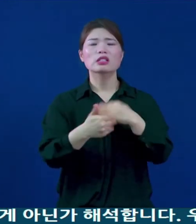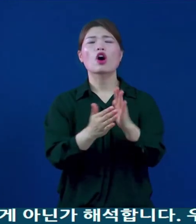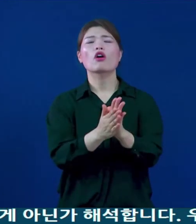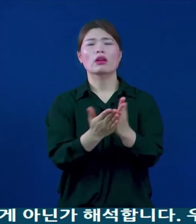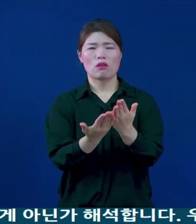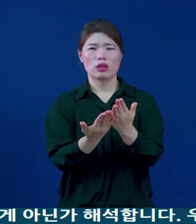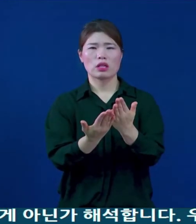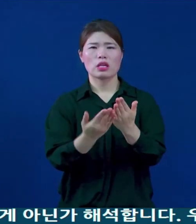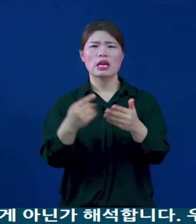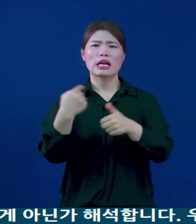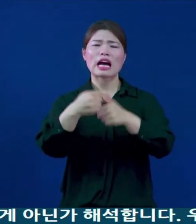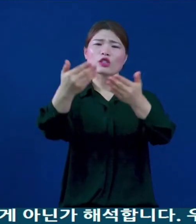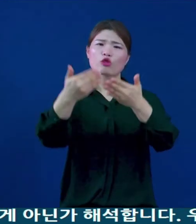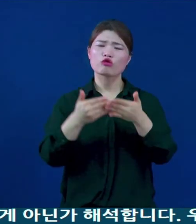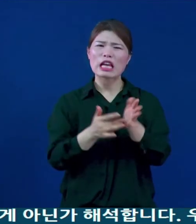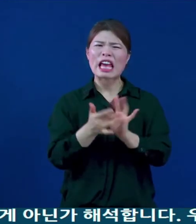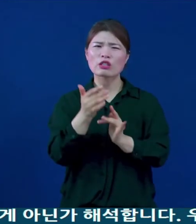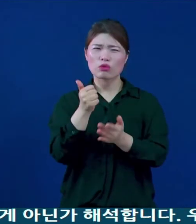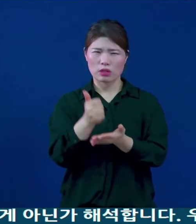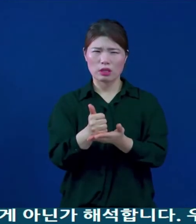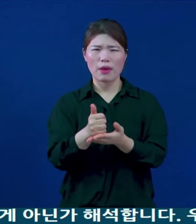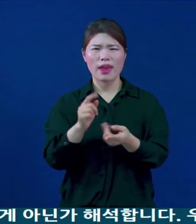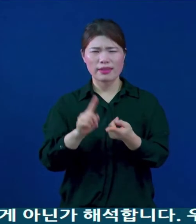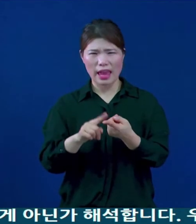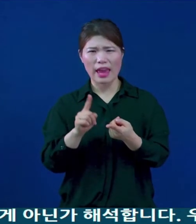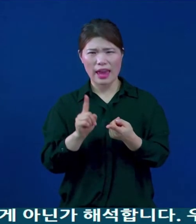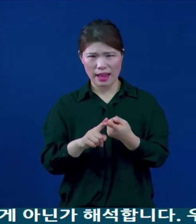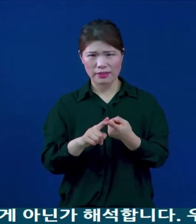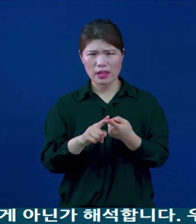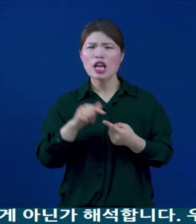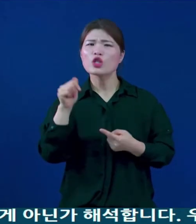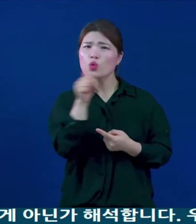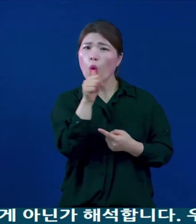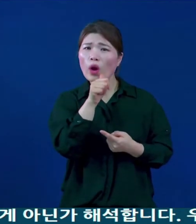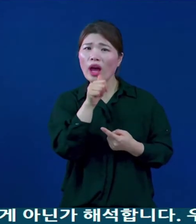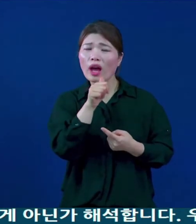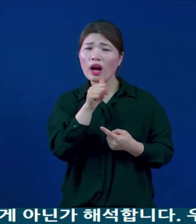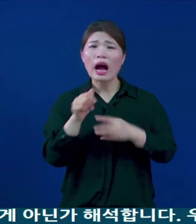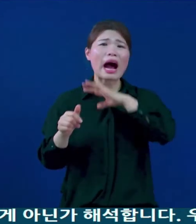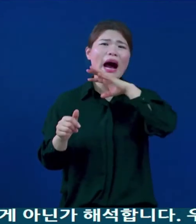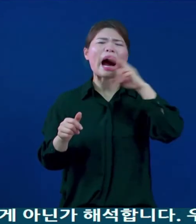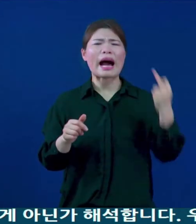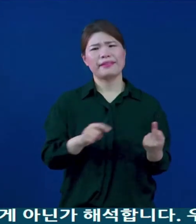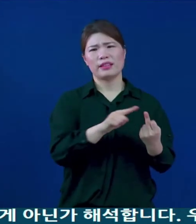가르쳐주는 예수님을 소개하는 모습, 그 모델을 배워야 되죠. 안드레입니다.